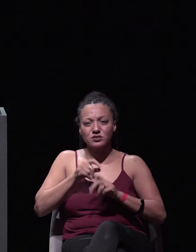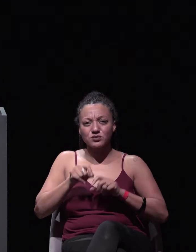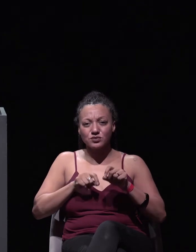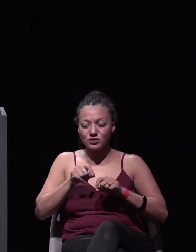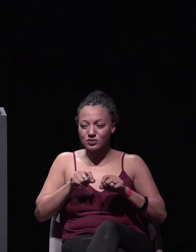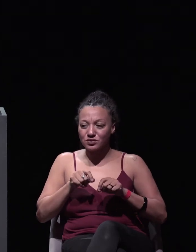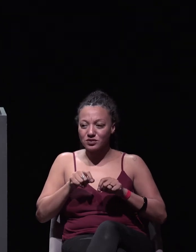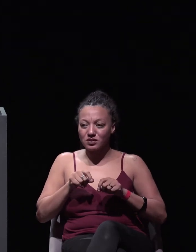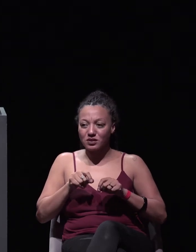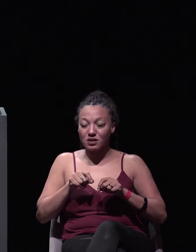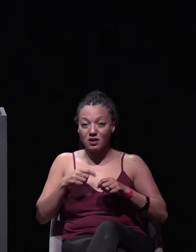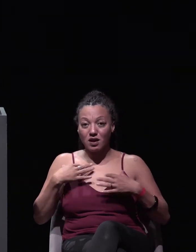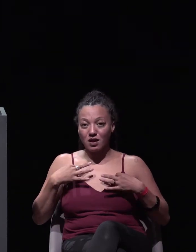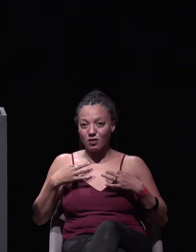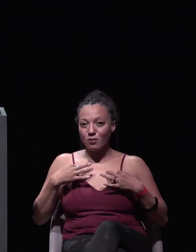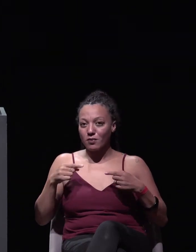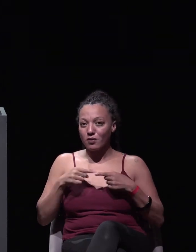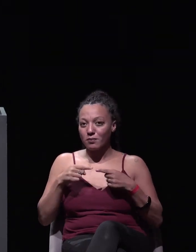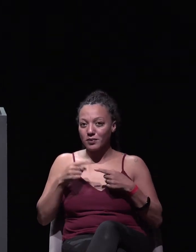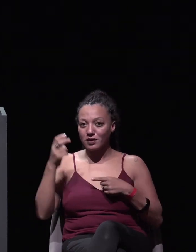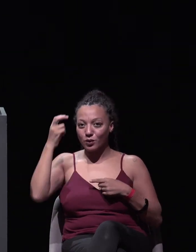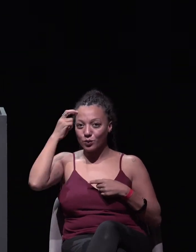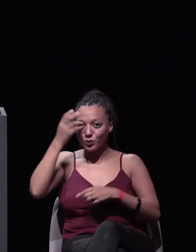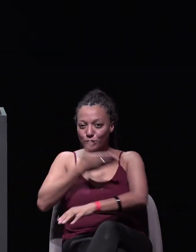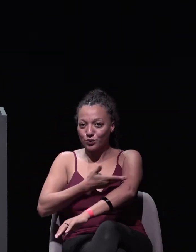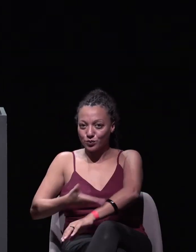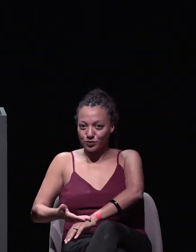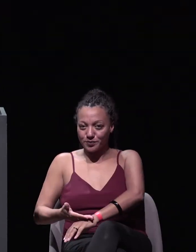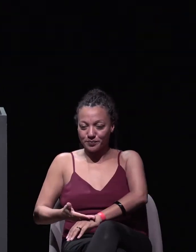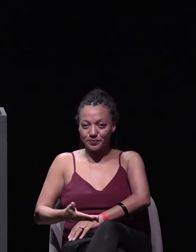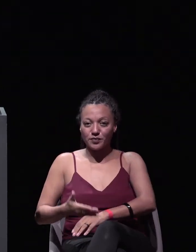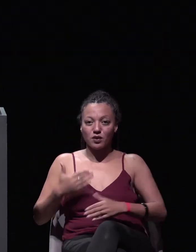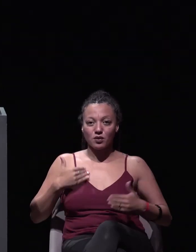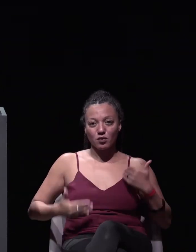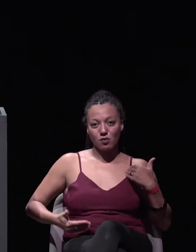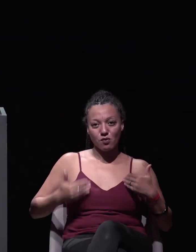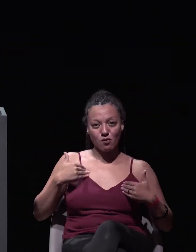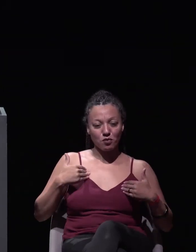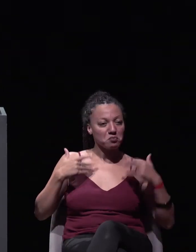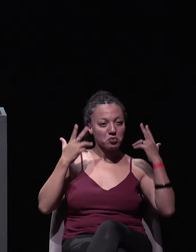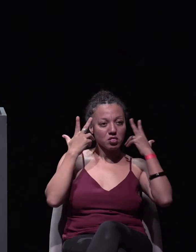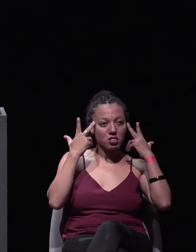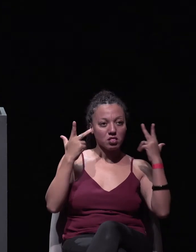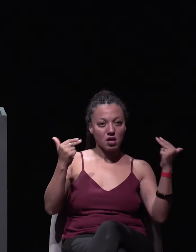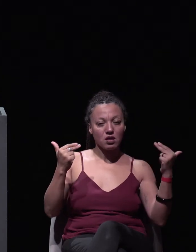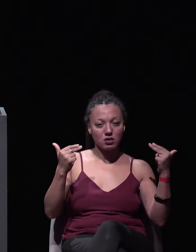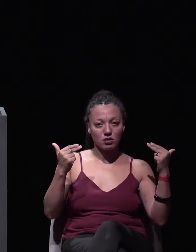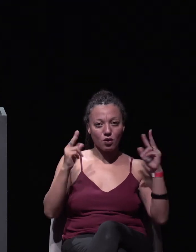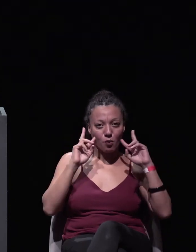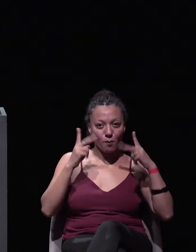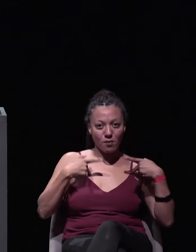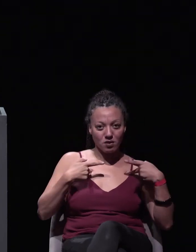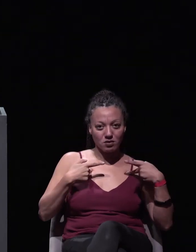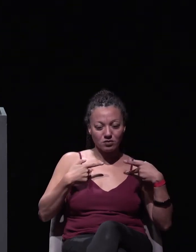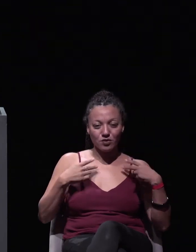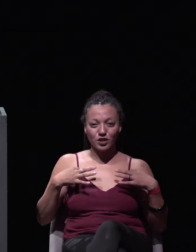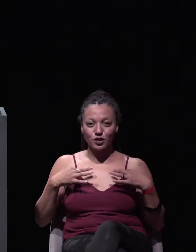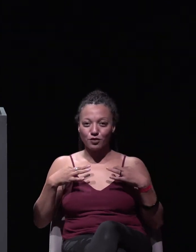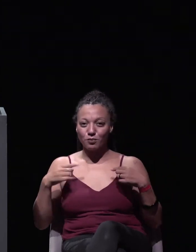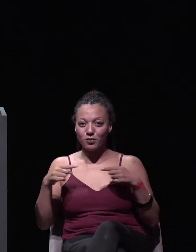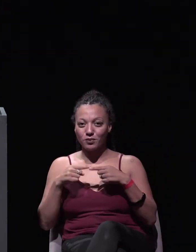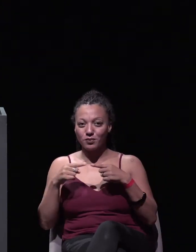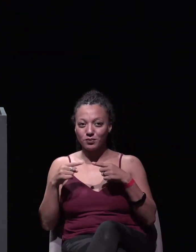significador da cultura, o corpo natureza, e a roupa, cultura, possibilidade